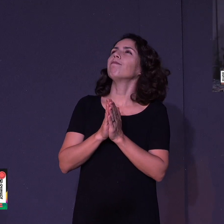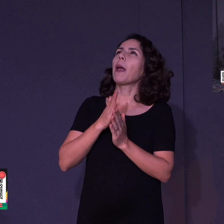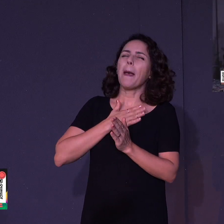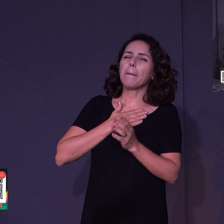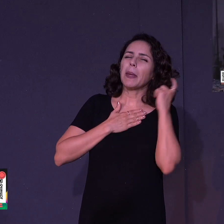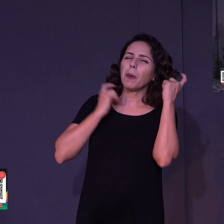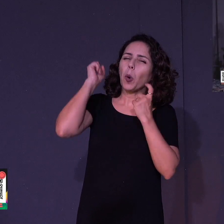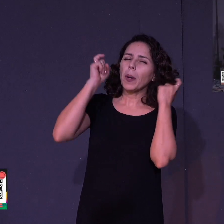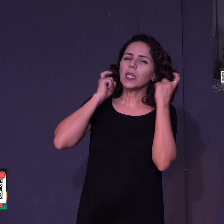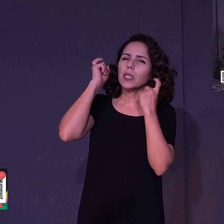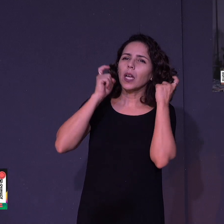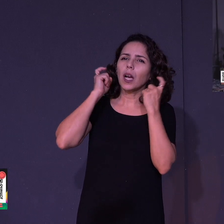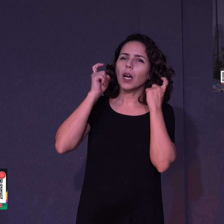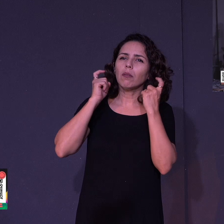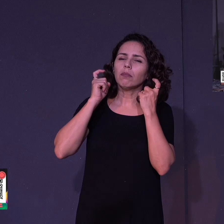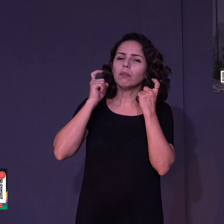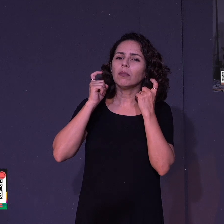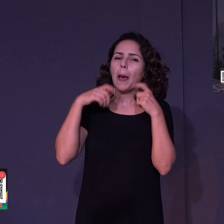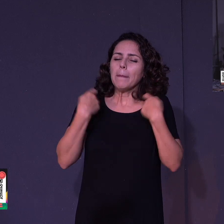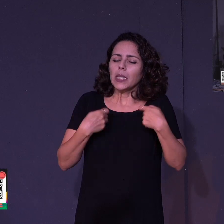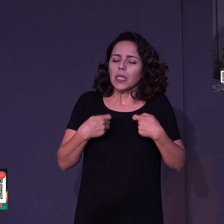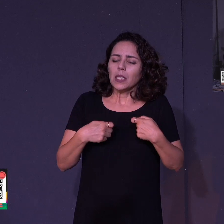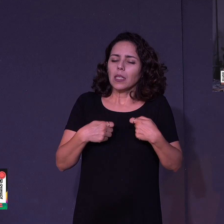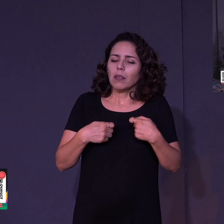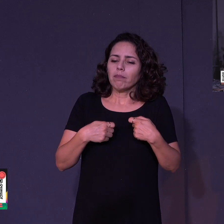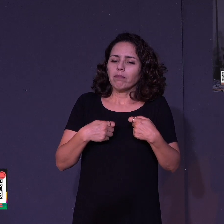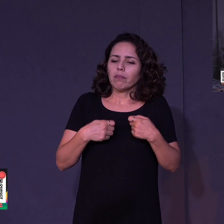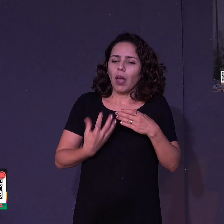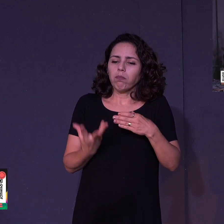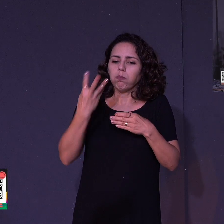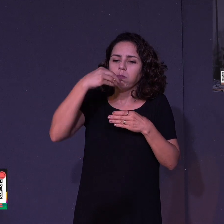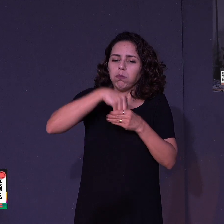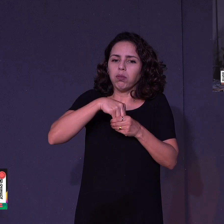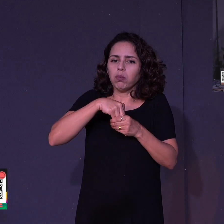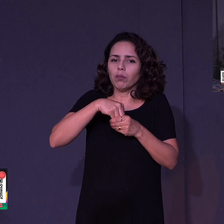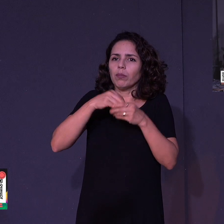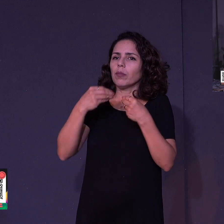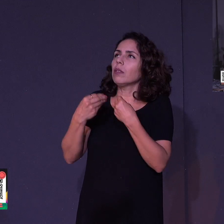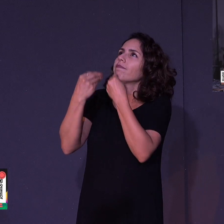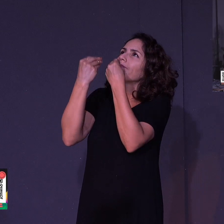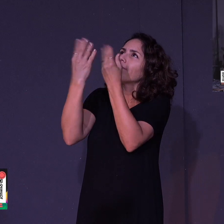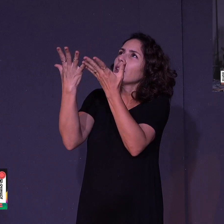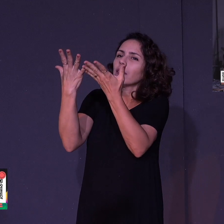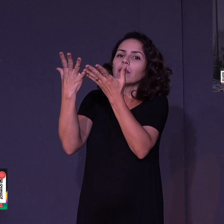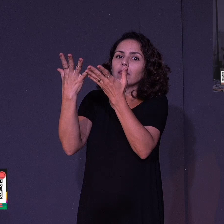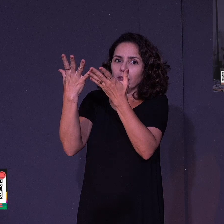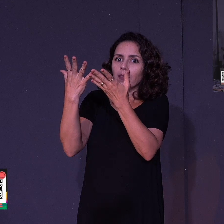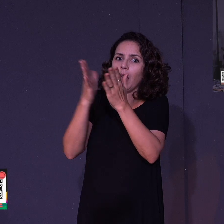e necessidades. É a palavra que nos garante isso. 1 de Pedro 5,7: lance sobre Ele toda a